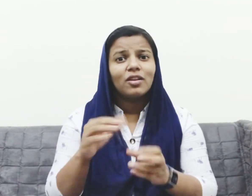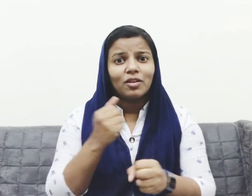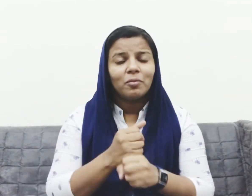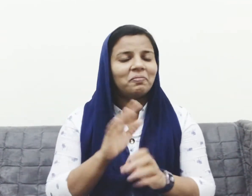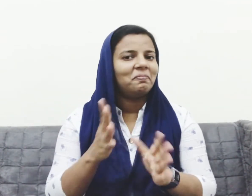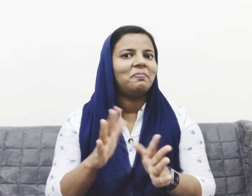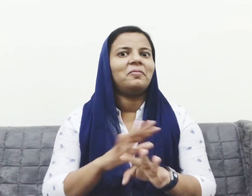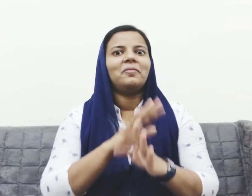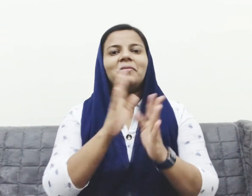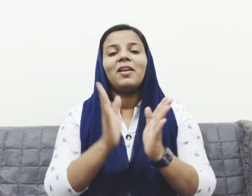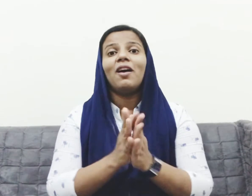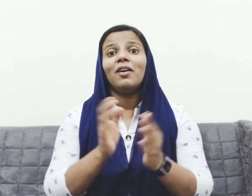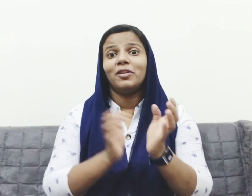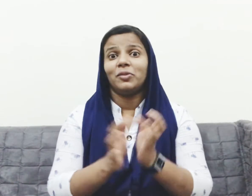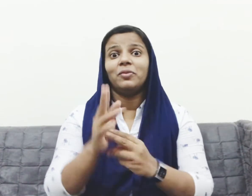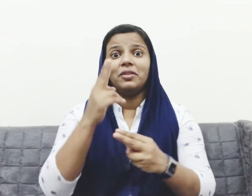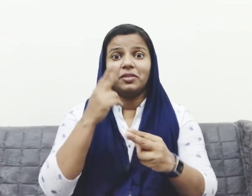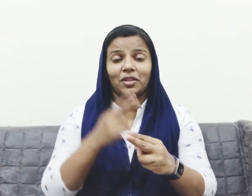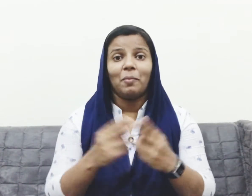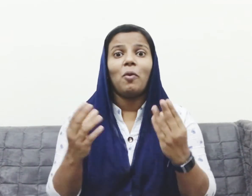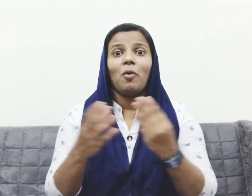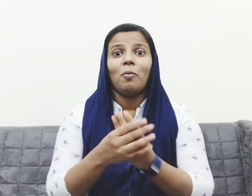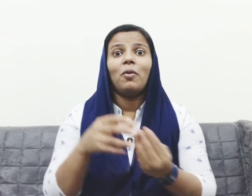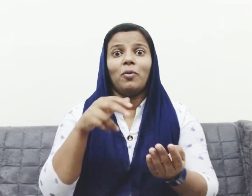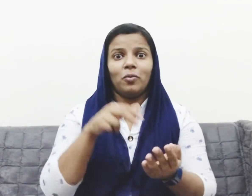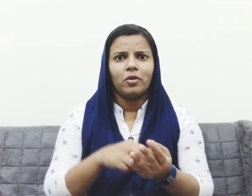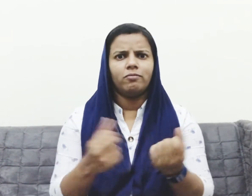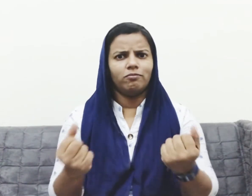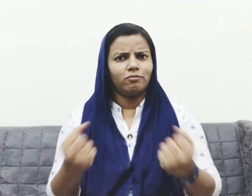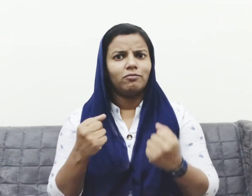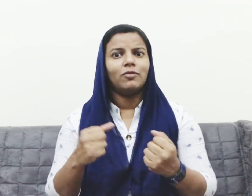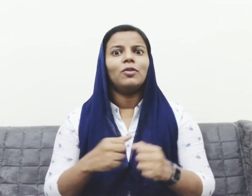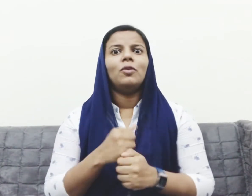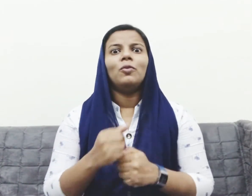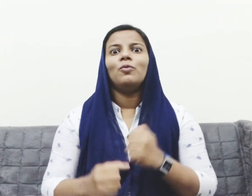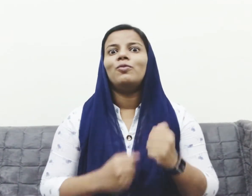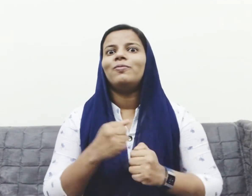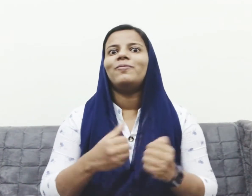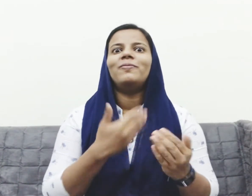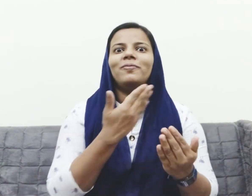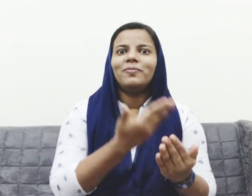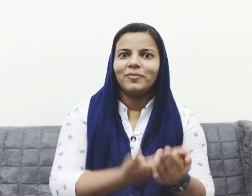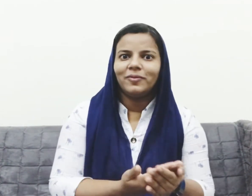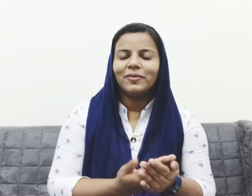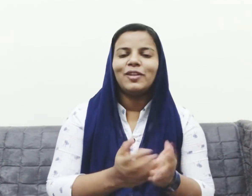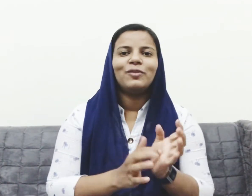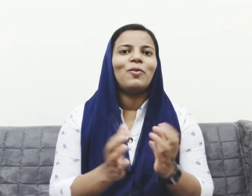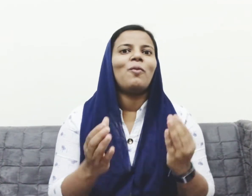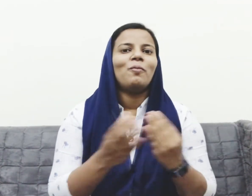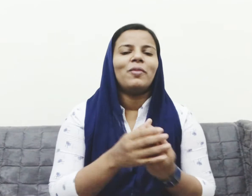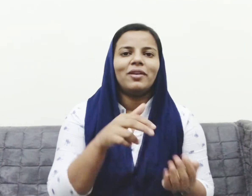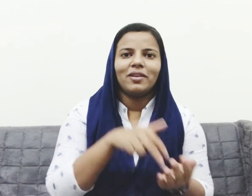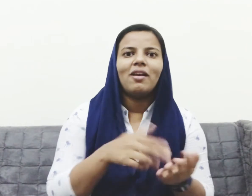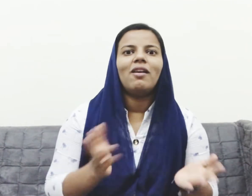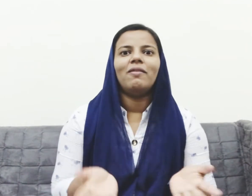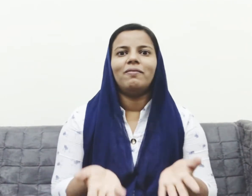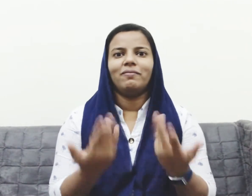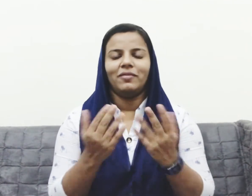പിന്നെയോ, ആ നാമം നമുക്കുള്ളത് കൊണ്ട് ഏത് സമയത്തും ധൈര്യത്തോടെ നമുക്ക് ഓടിച്ചെന്ന് അഭയമെന്ന് പ്രാപിക്കും. ഉദാഹരണം പറഞ്ഞാൽ,